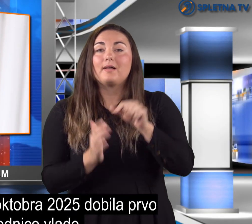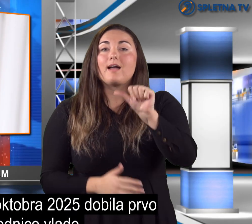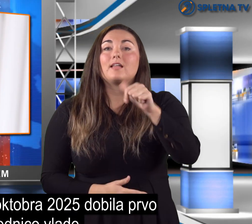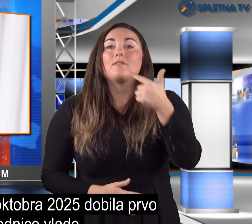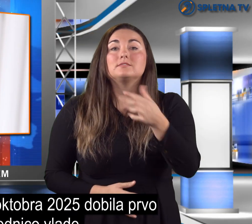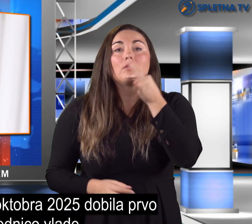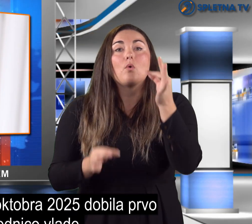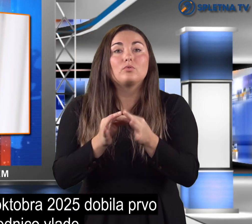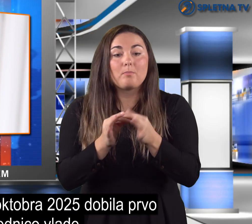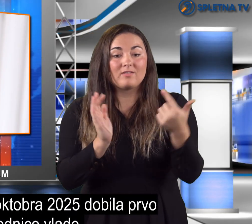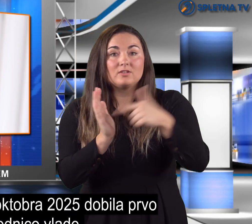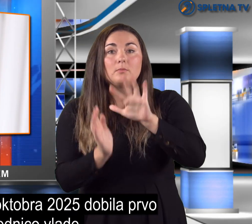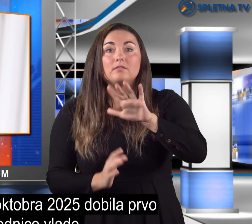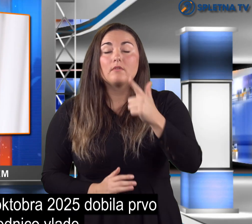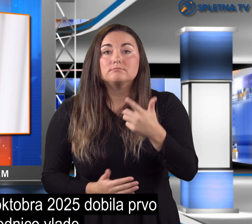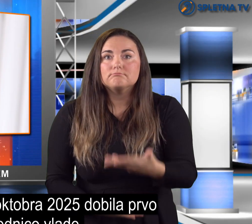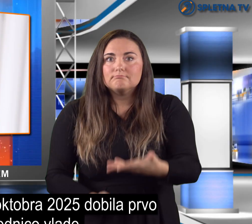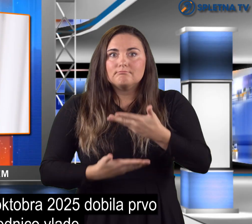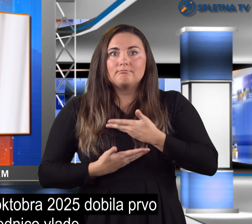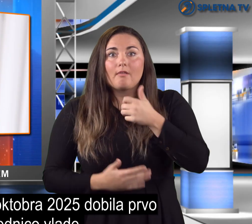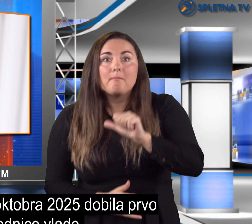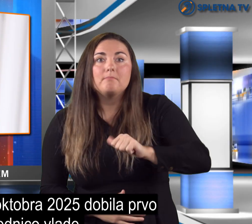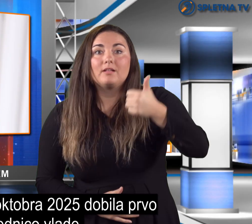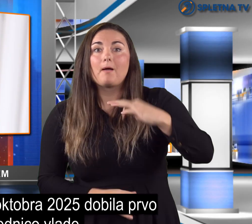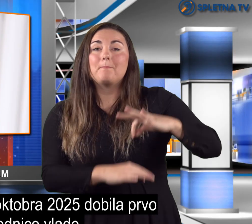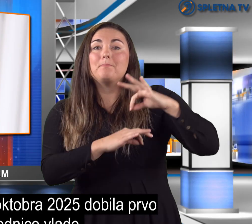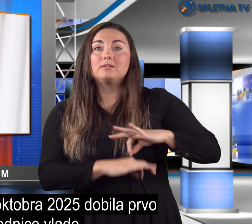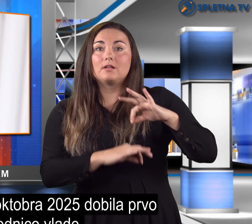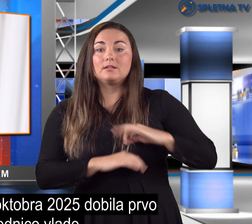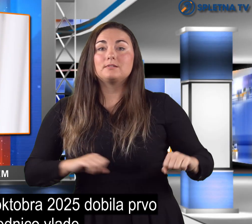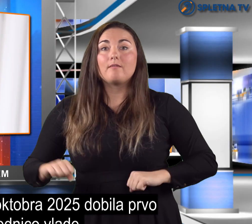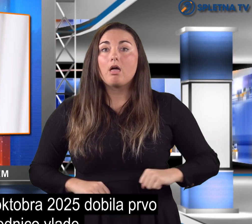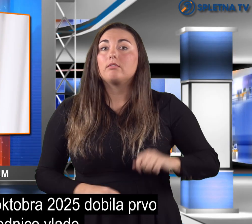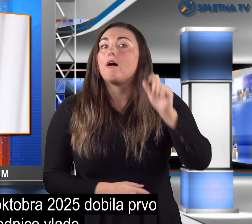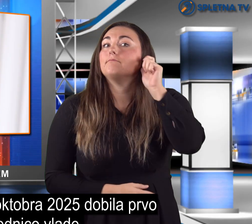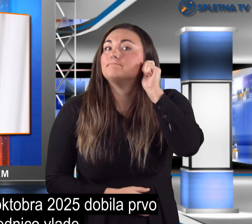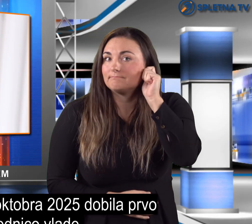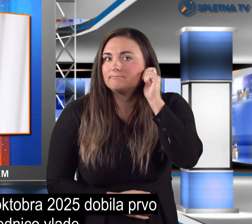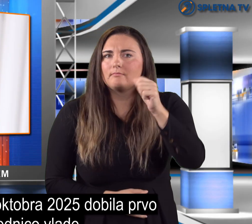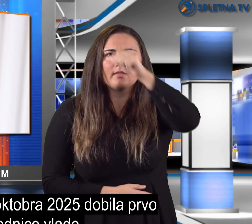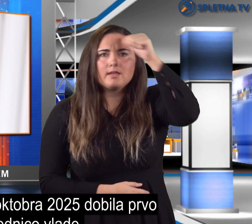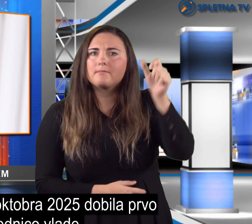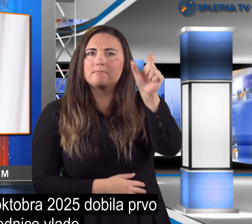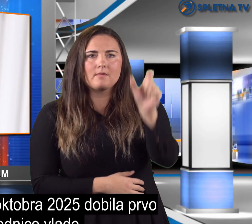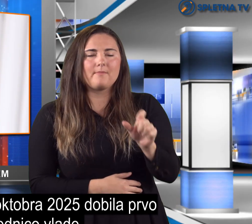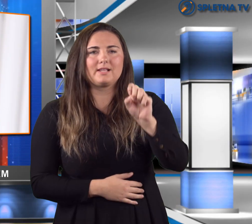Japonska je 21. oktobra 2025 dobila prvo predsednico vlade.